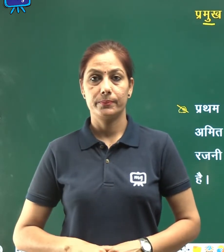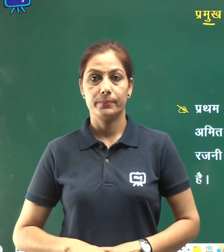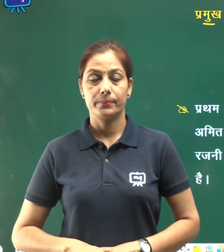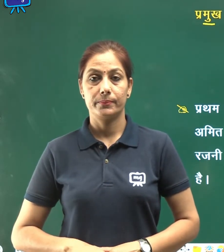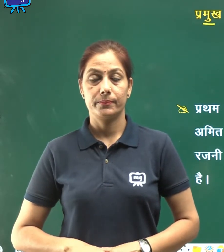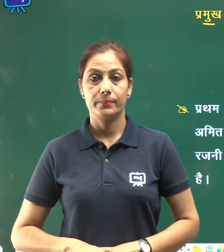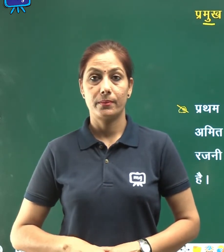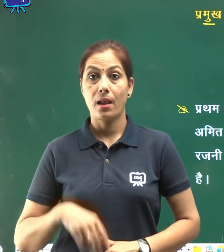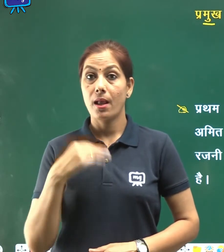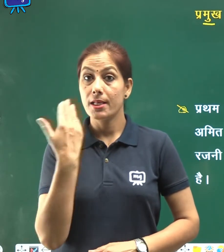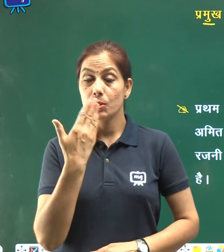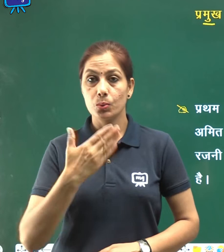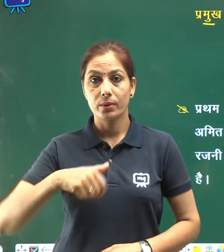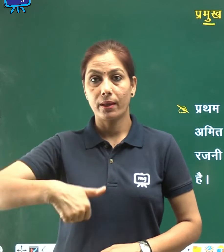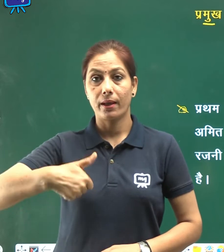स्कूल के हेडमास्टर